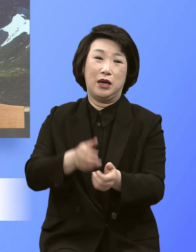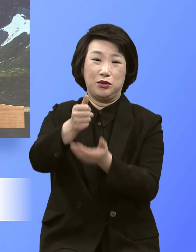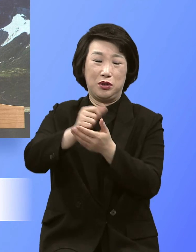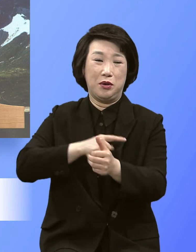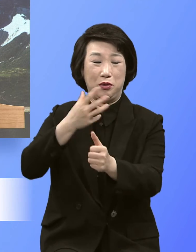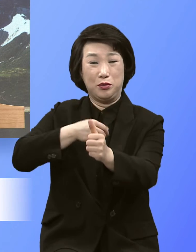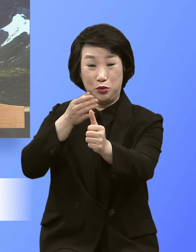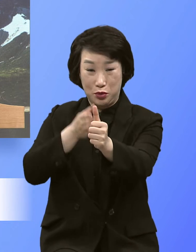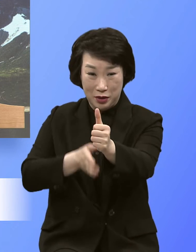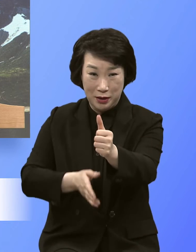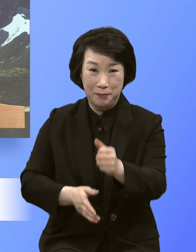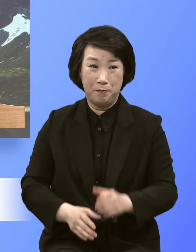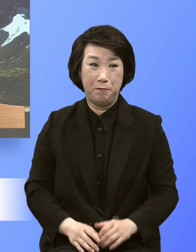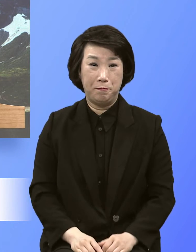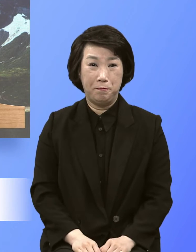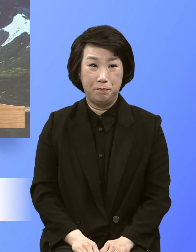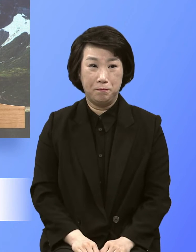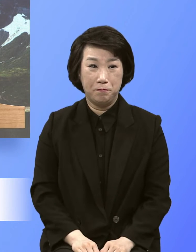이름으로 축원합니다.